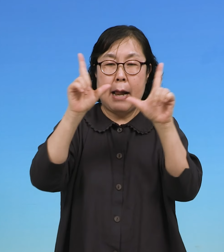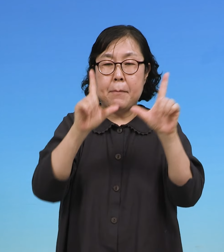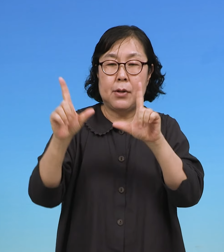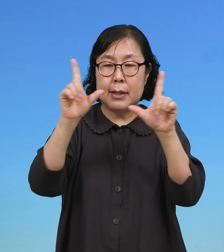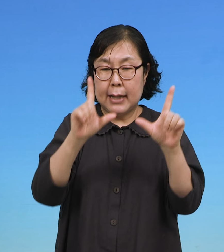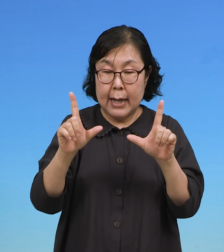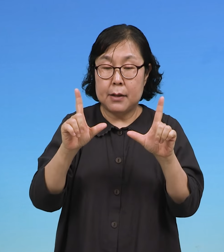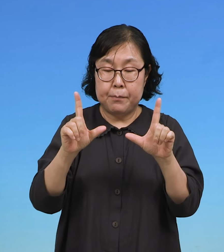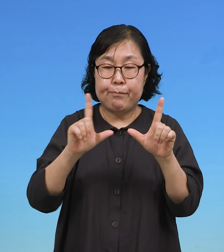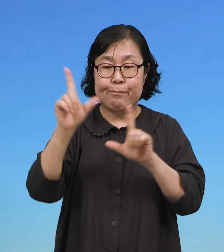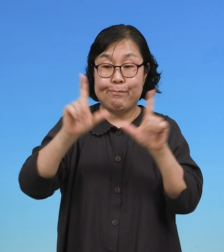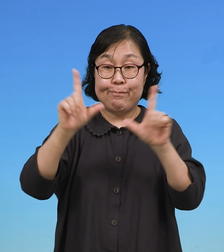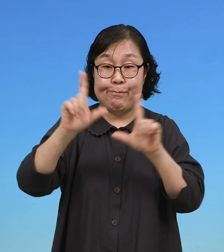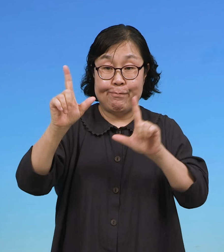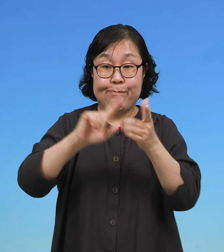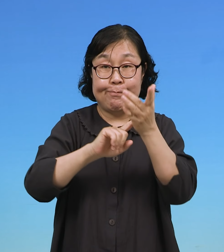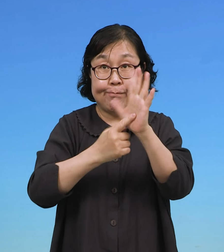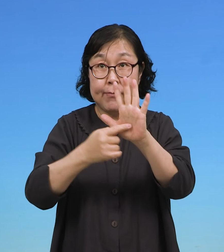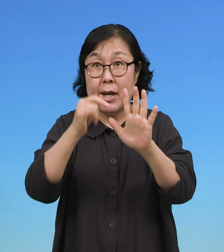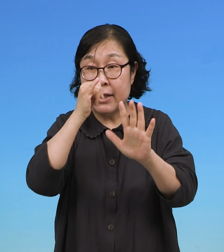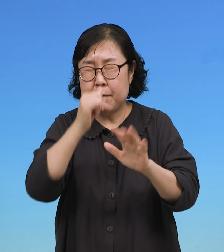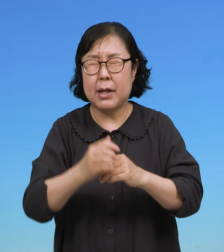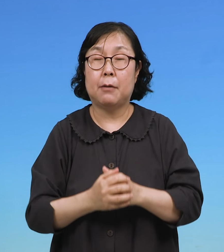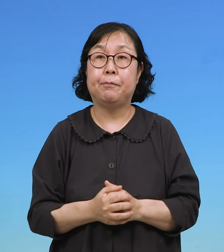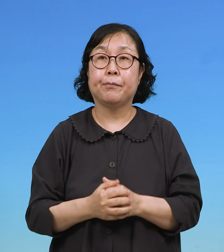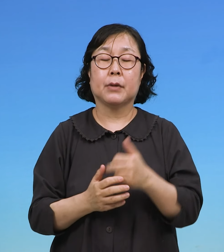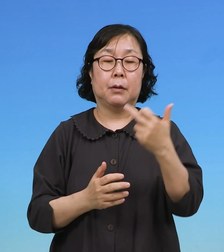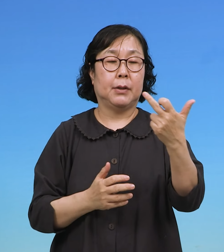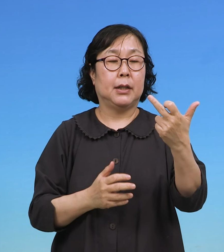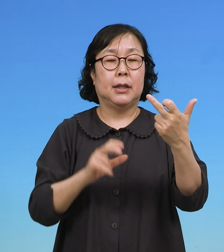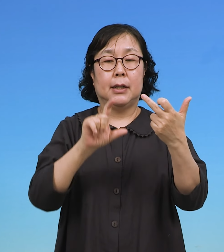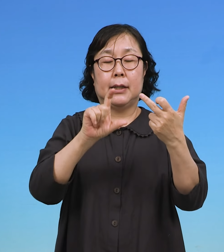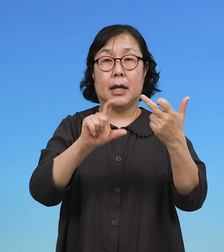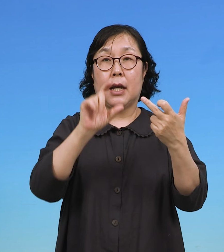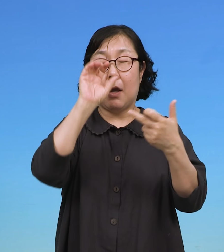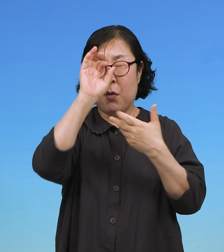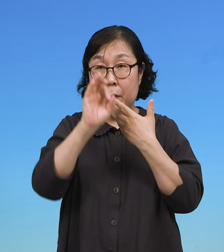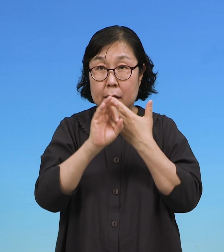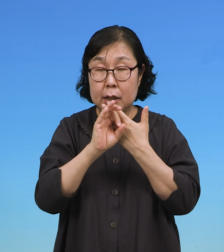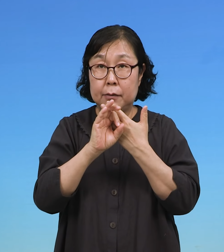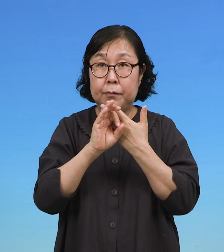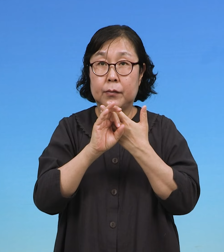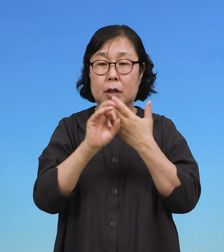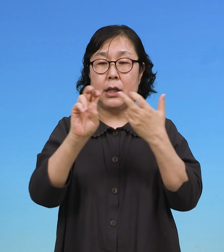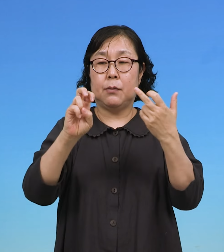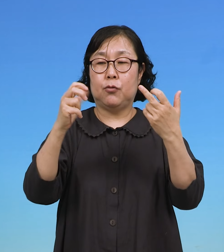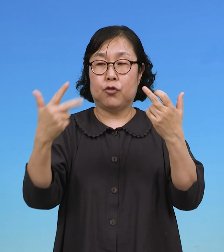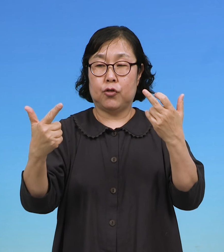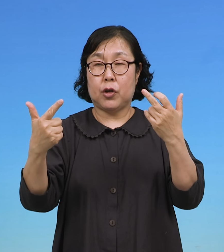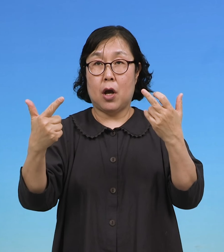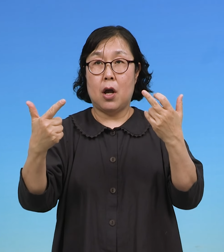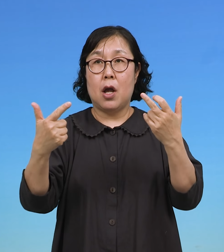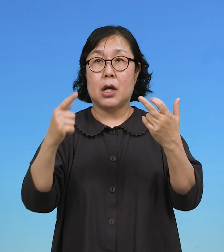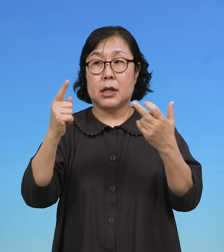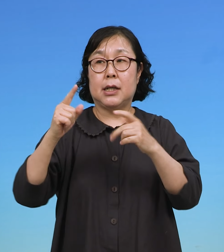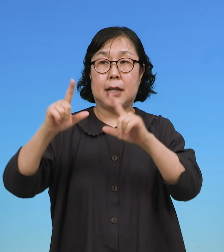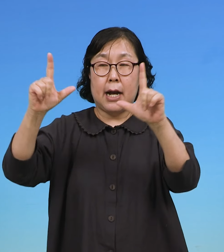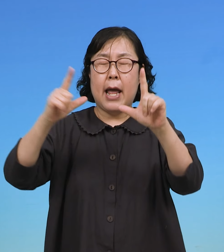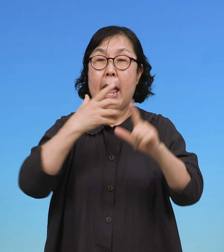그 말씀이 17장에 나오지 않습니까? 그래서 17장 맨 마지막이 말씀이 이렇게 끝납니다. 창세기 17장